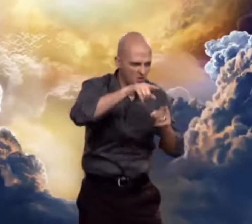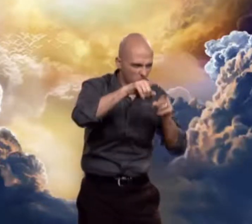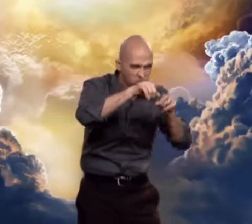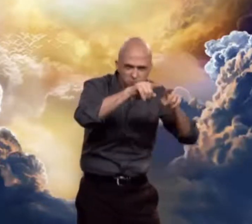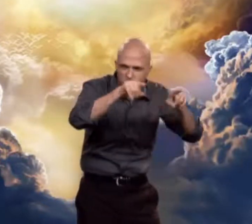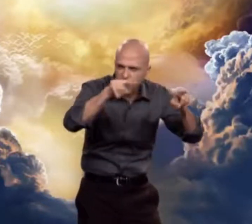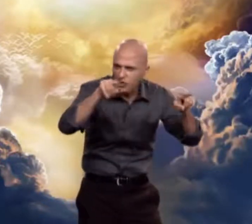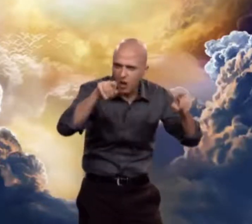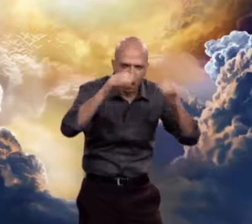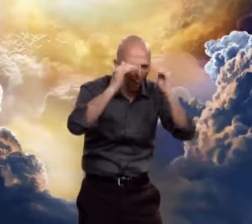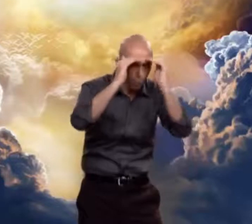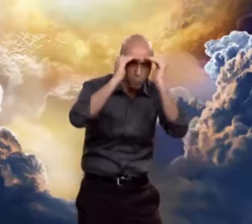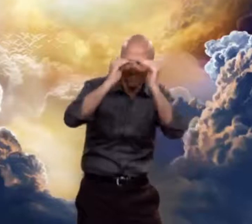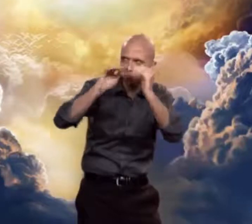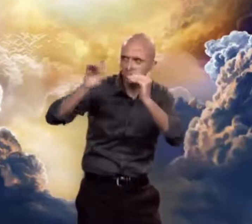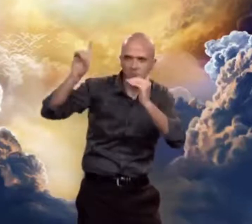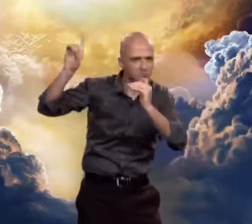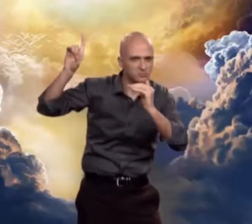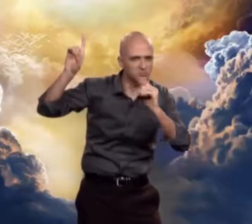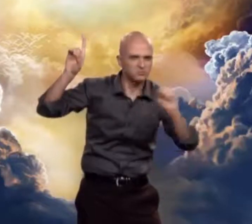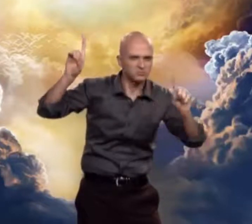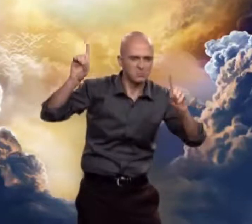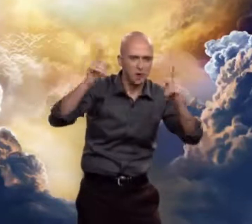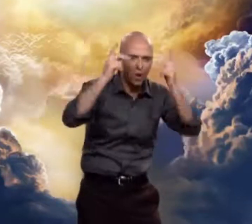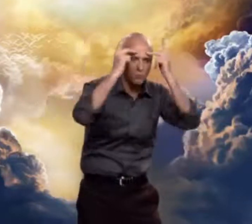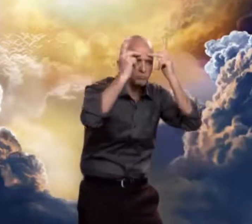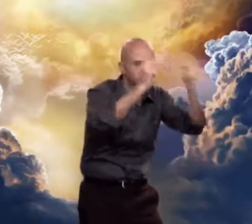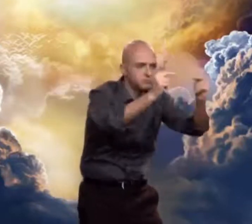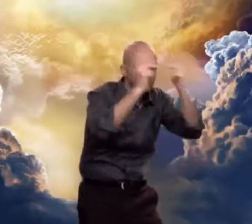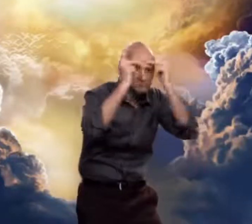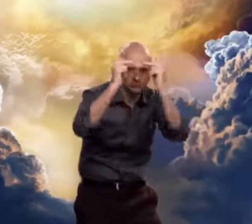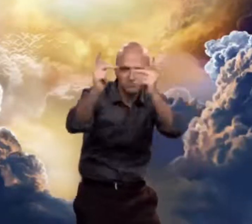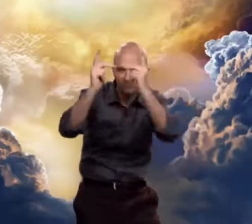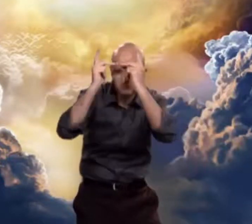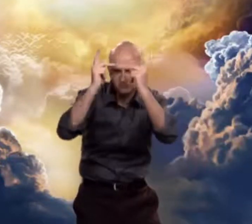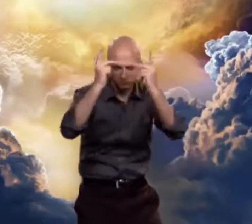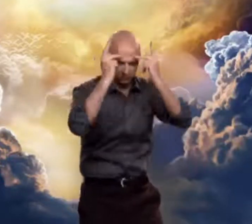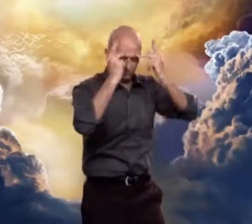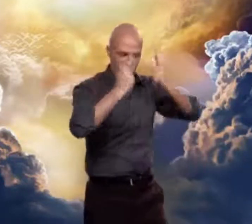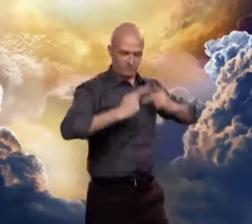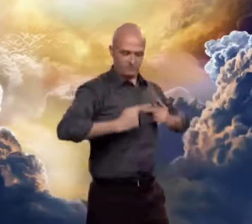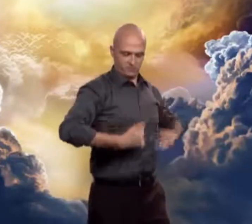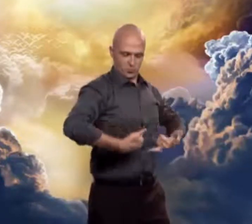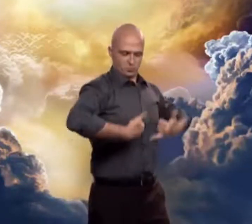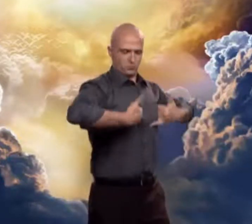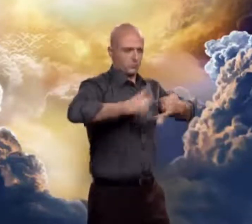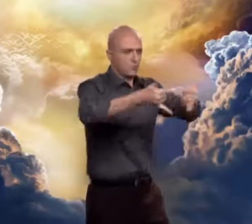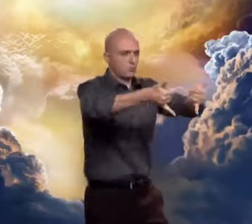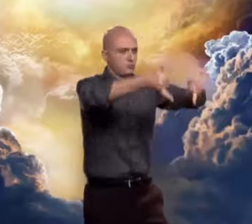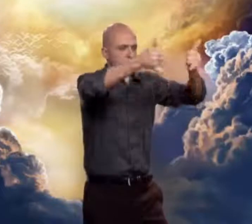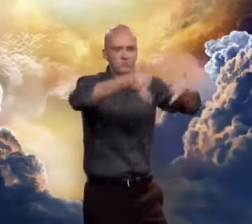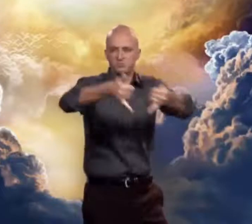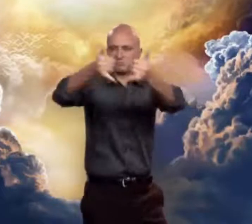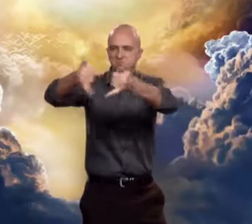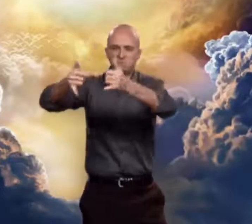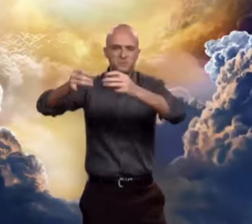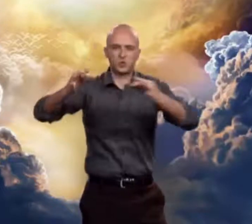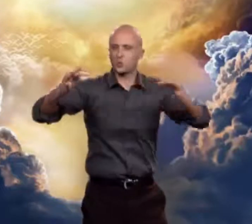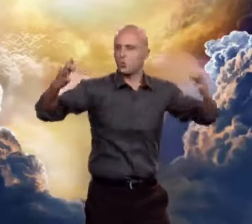Cristo. Lúcifer alegava não pretender a exaltação própria, e sim liberdade para todos os habitantes do céu,